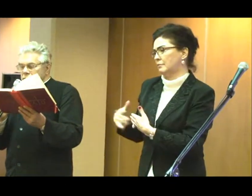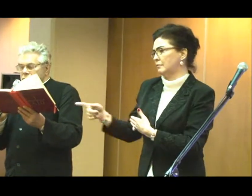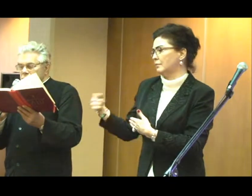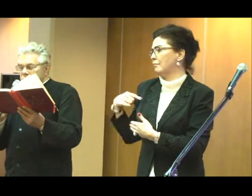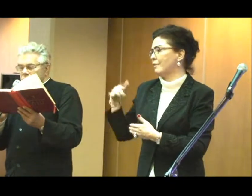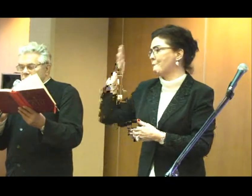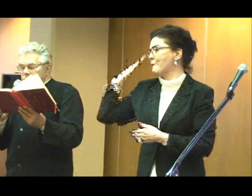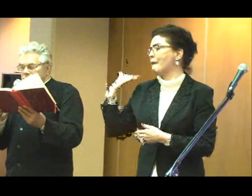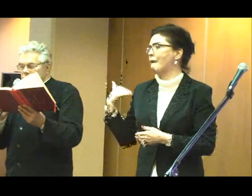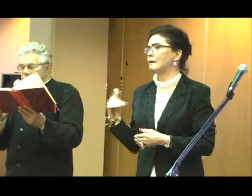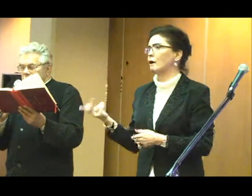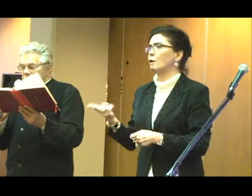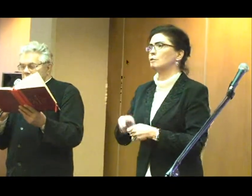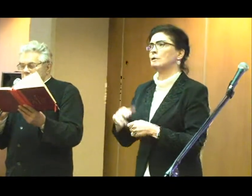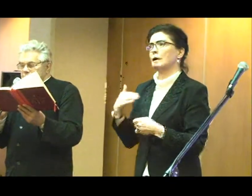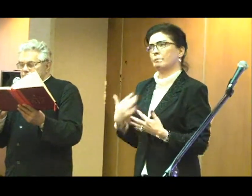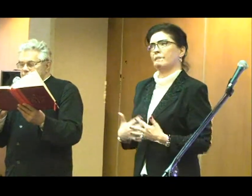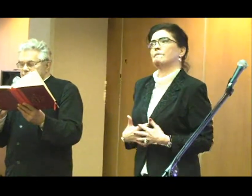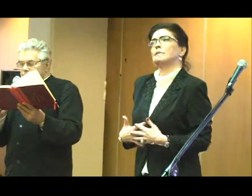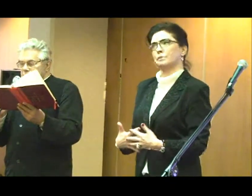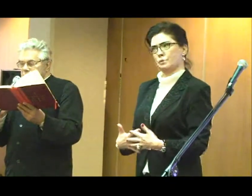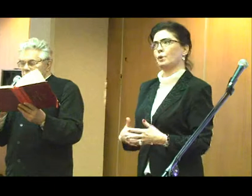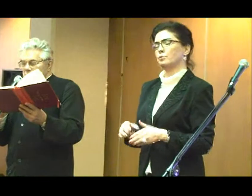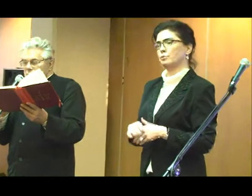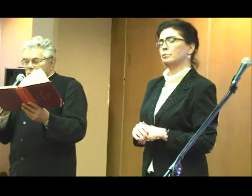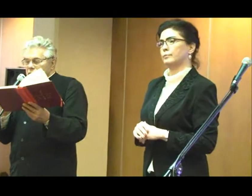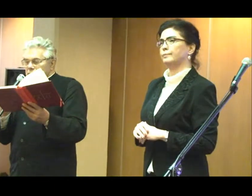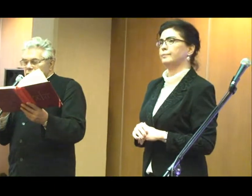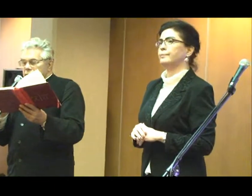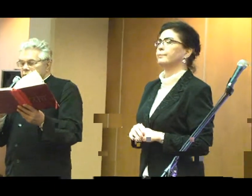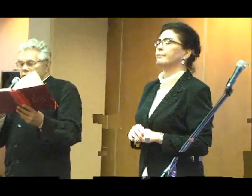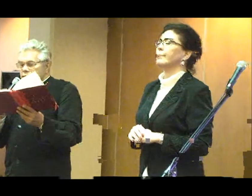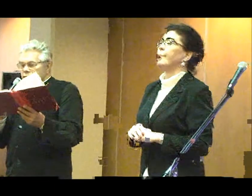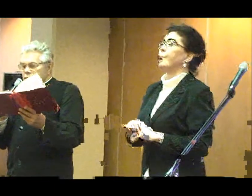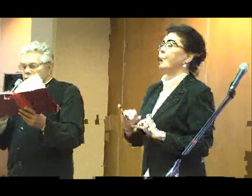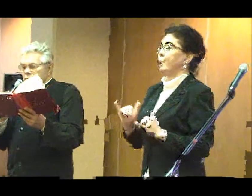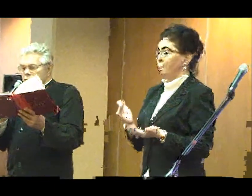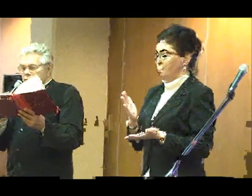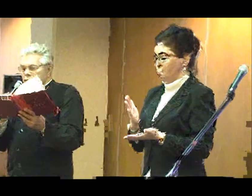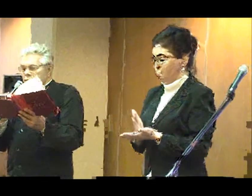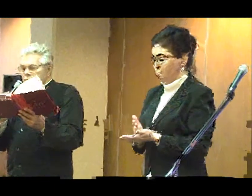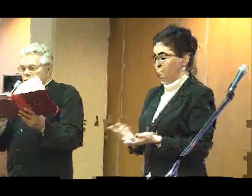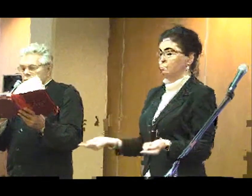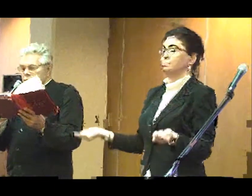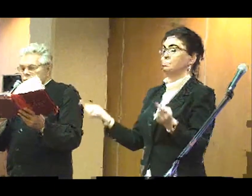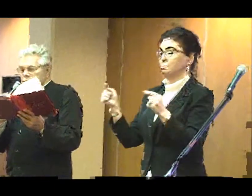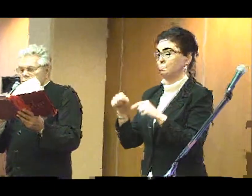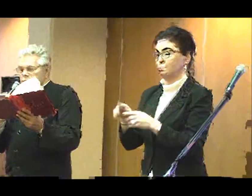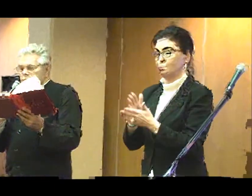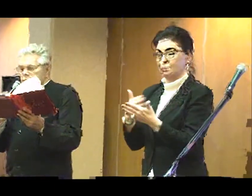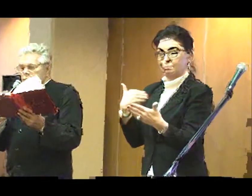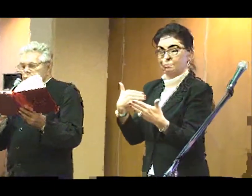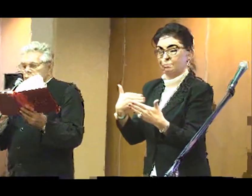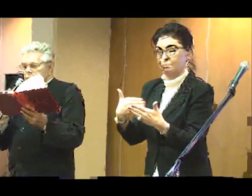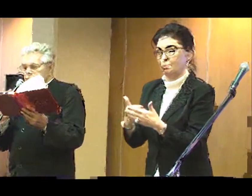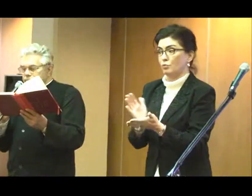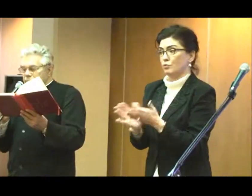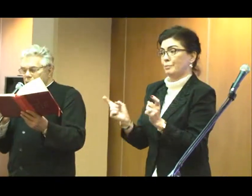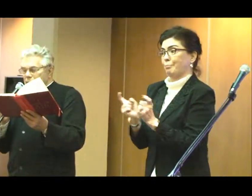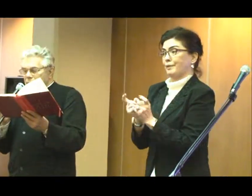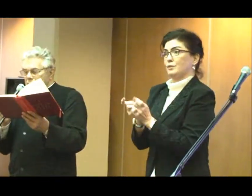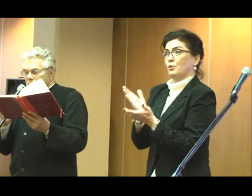Maryją, która była brzemienna. Kiedy tam przebywali, nadszedł dla Maryi czas